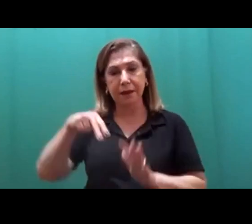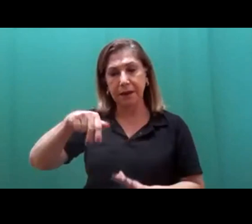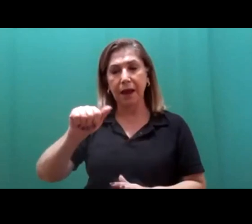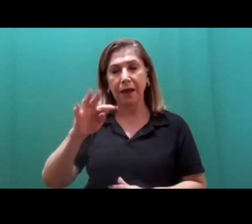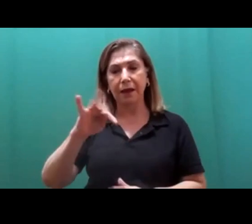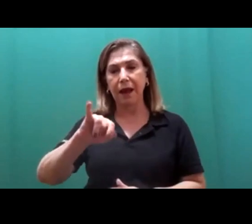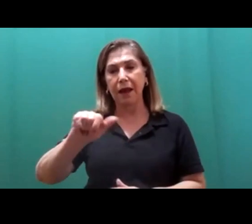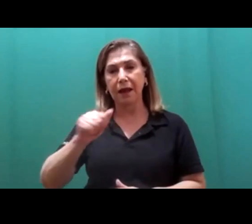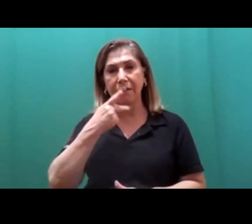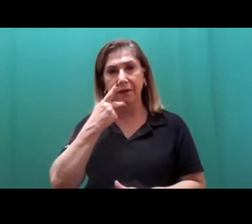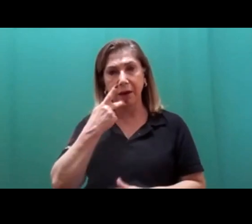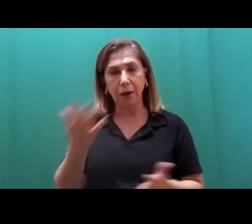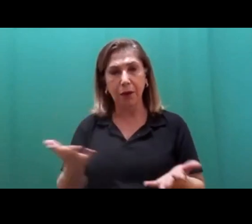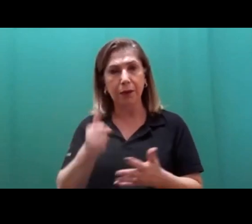trouxe,